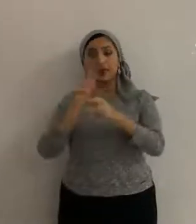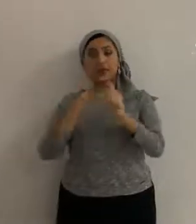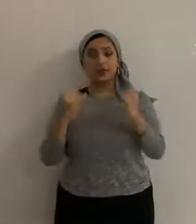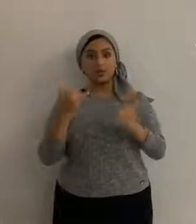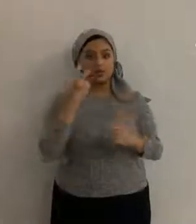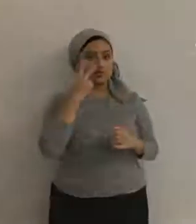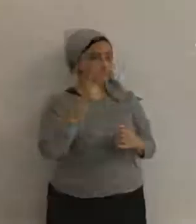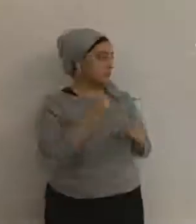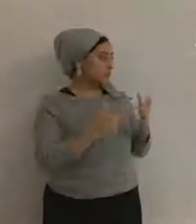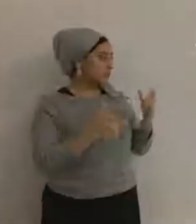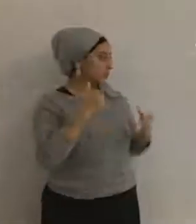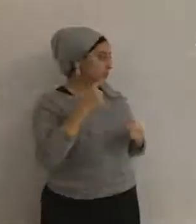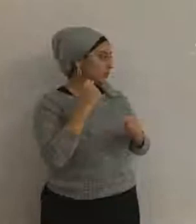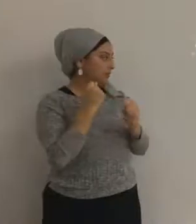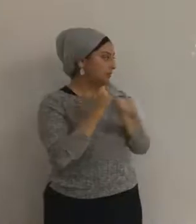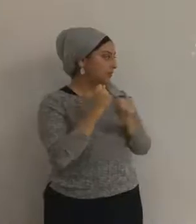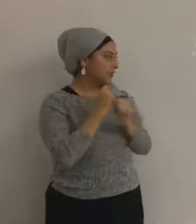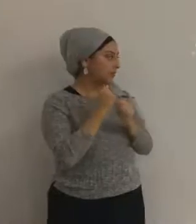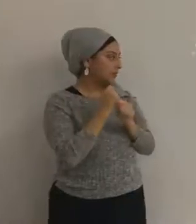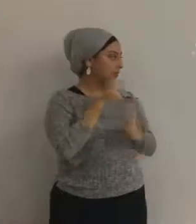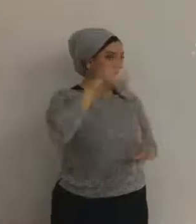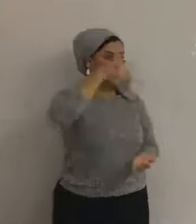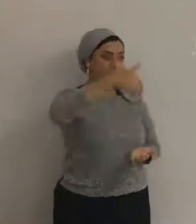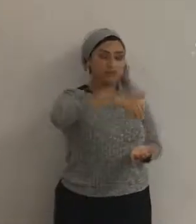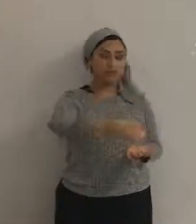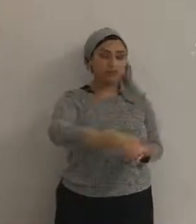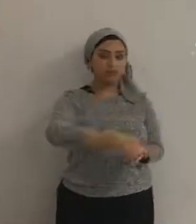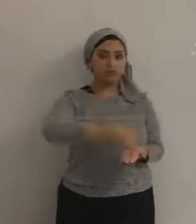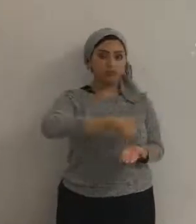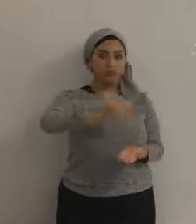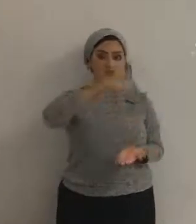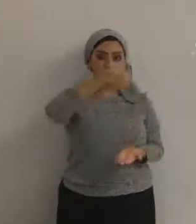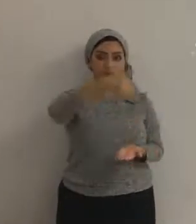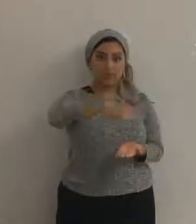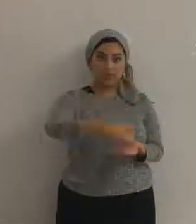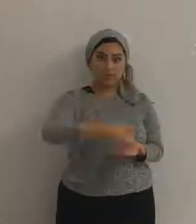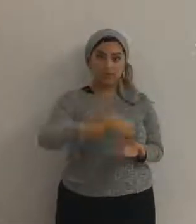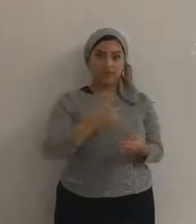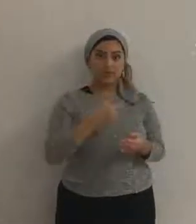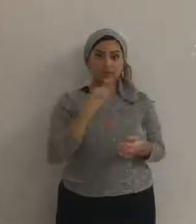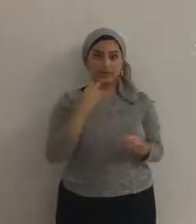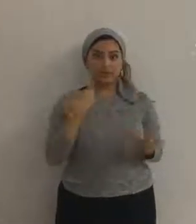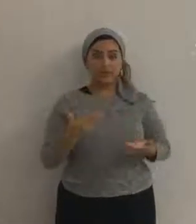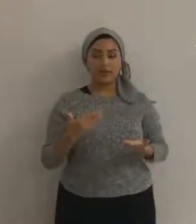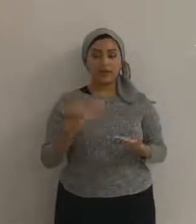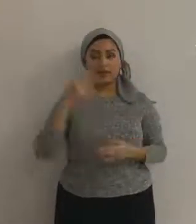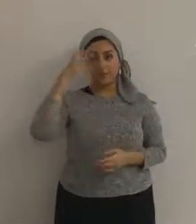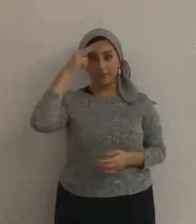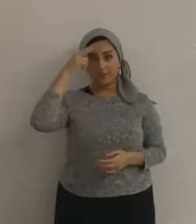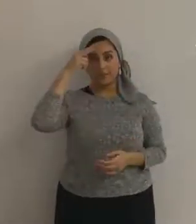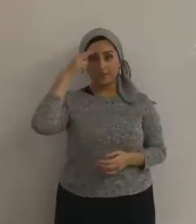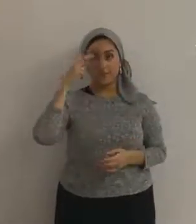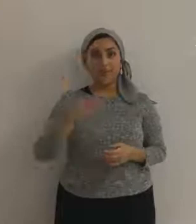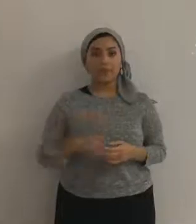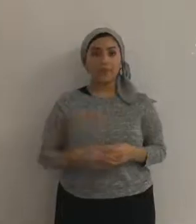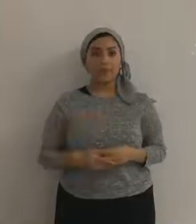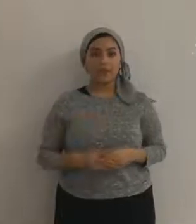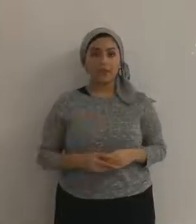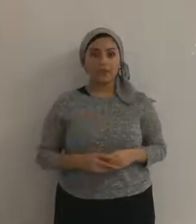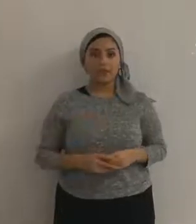pesada, vemos un taladro de perforación, vemos revolvedoras, como llamamos aquí en México, es decir, donde se lleva